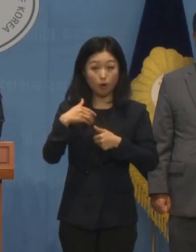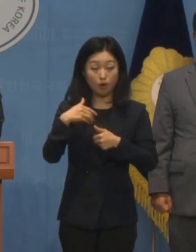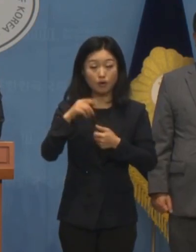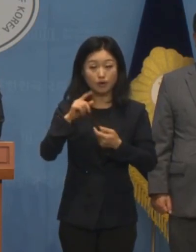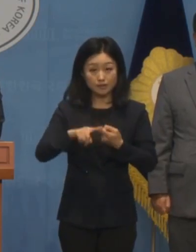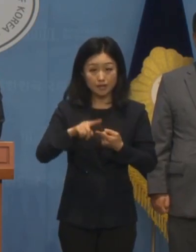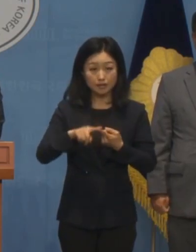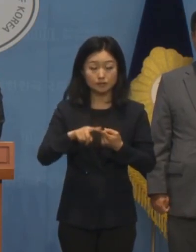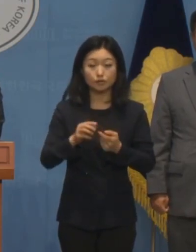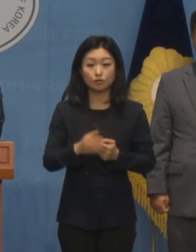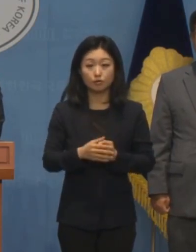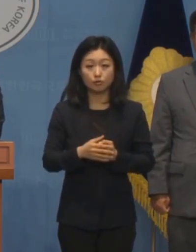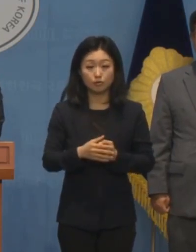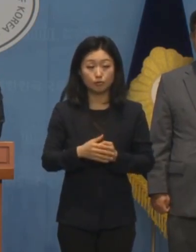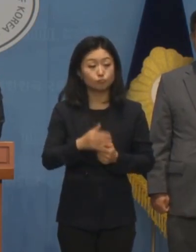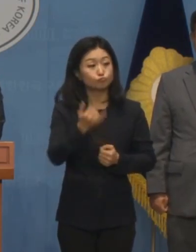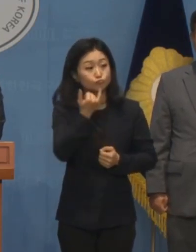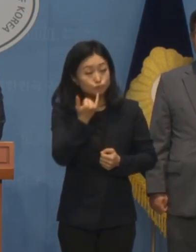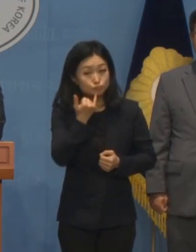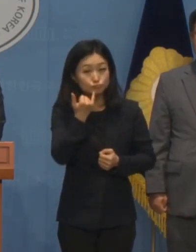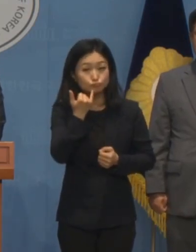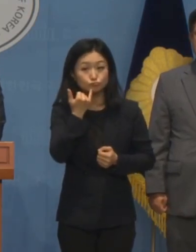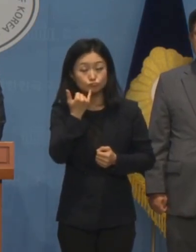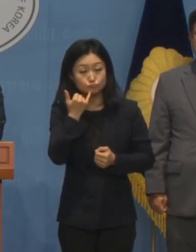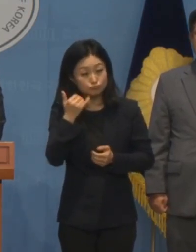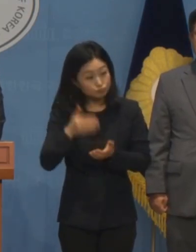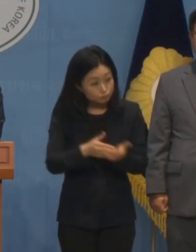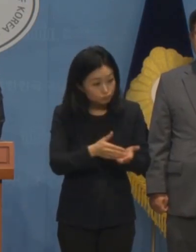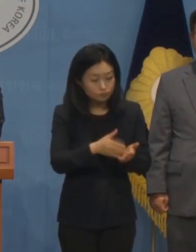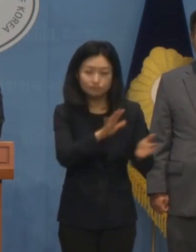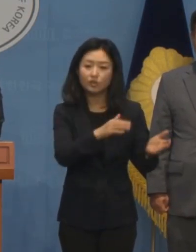있었지만 이런 제의도 당시 거절했었습니다.